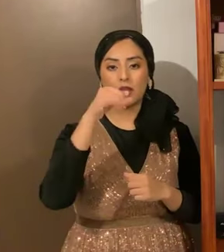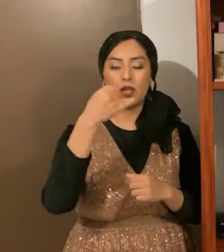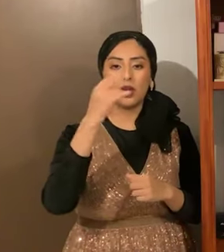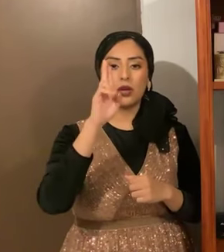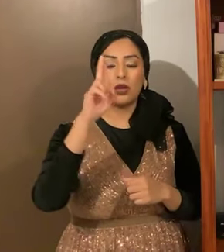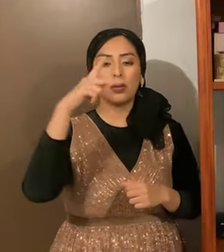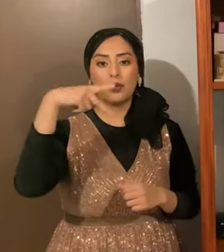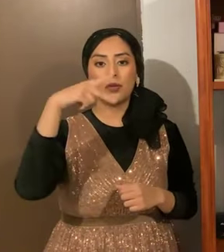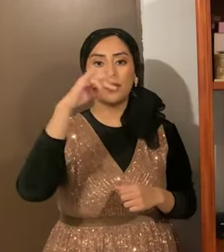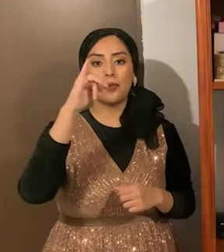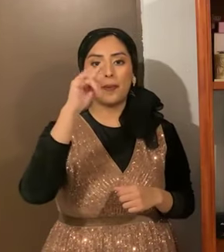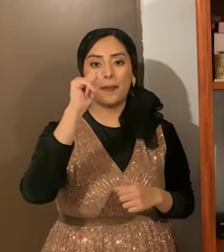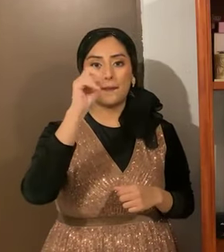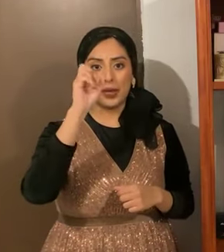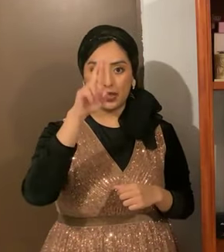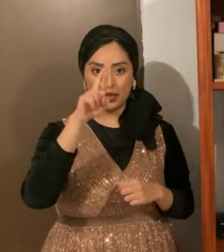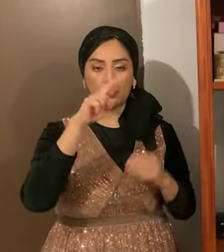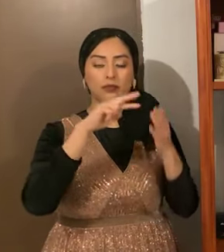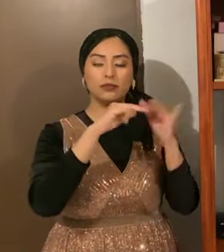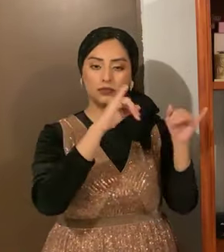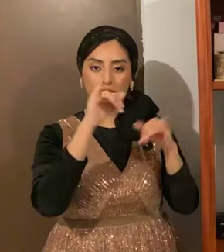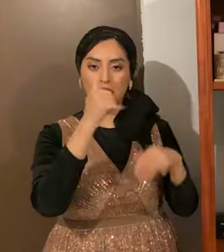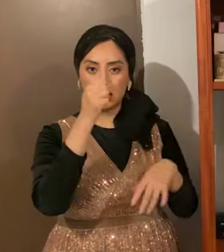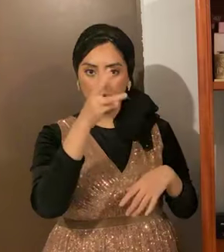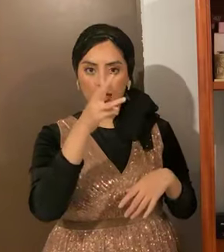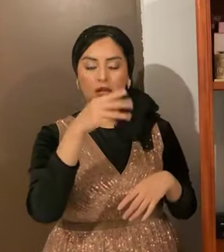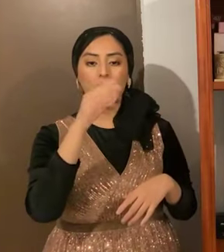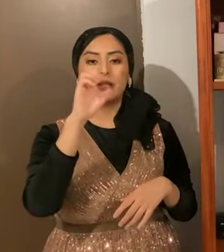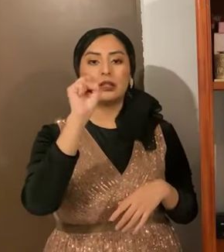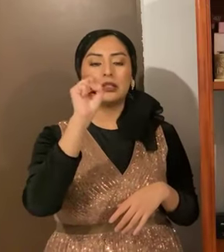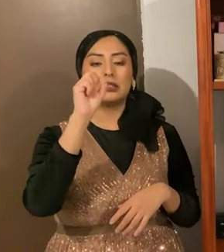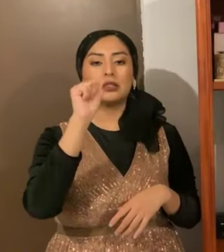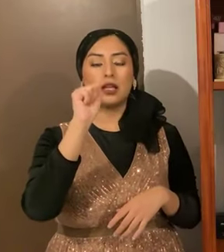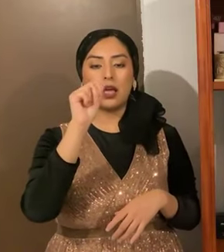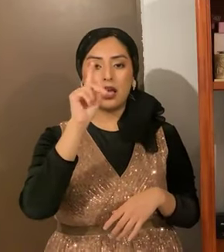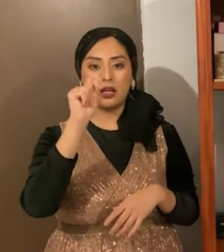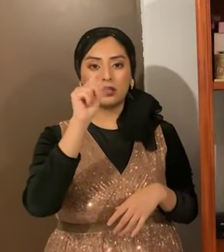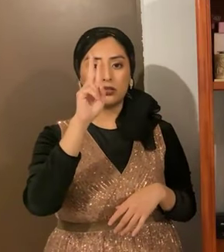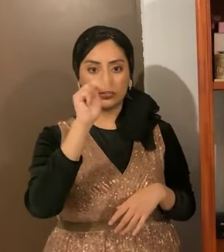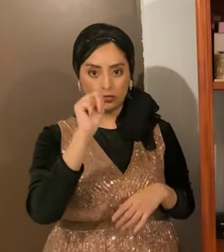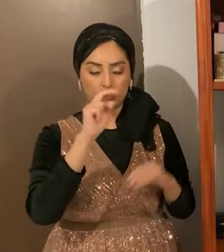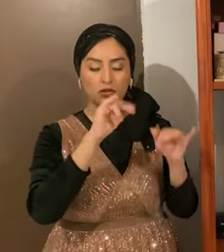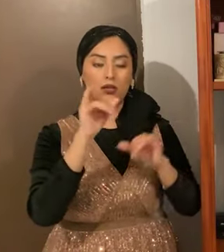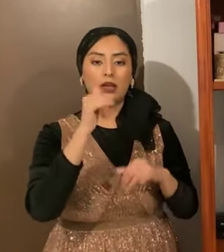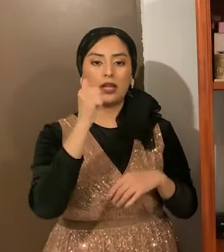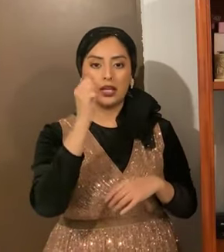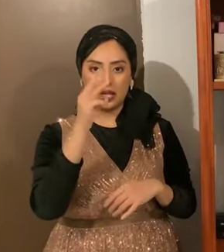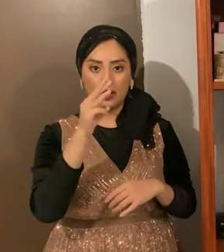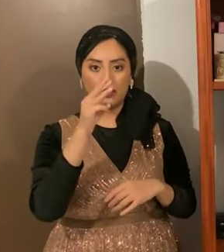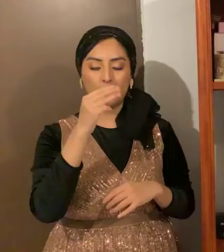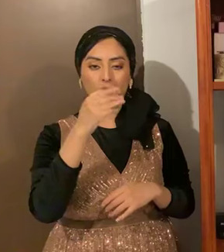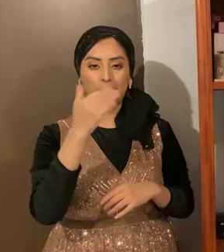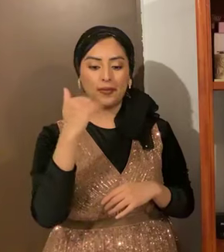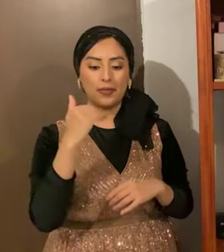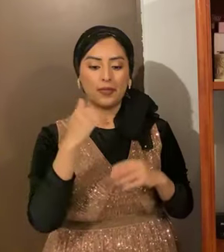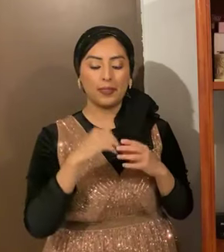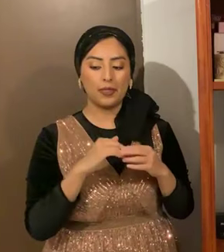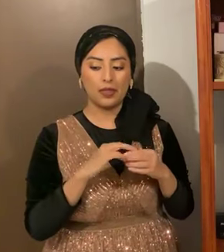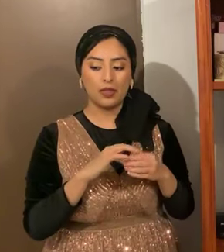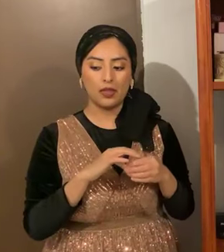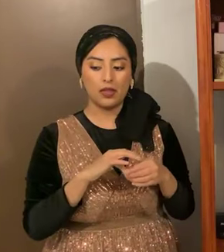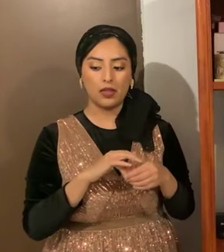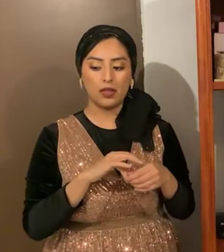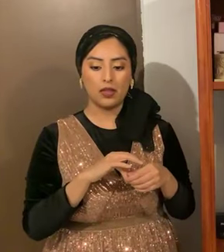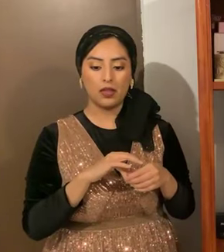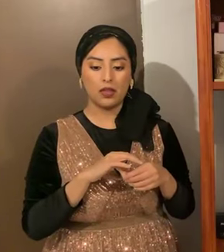Júpiter representa a Yahshua Mashiach. Saturno representa a Yahshua Mashiach.